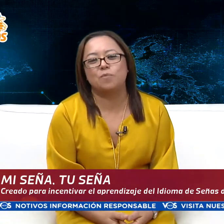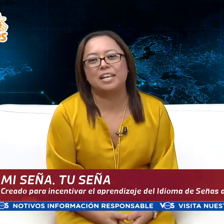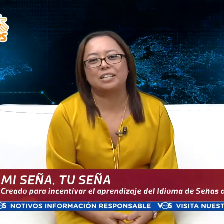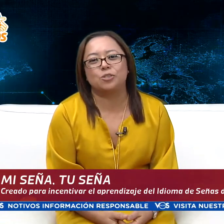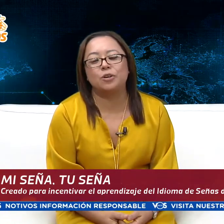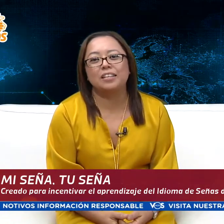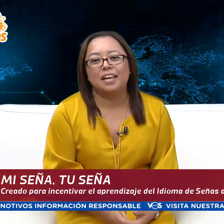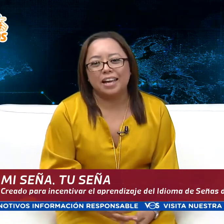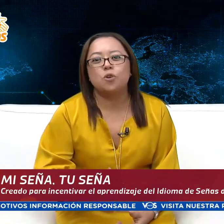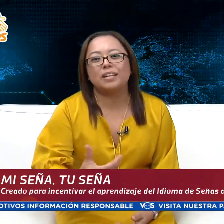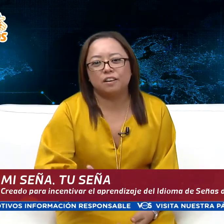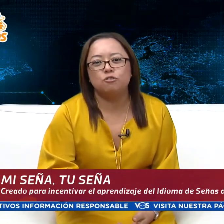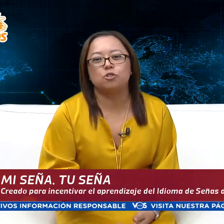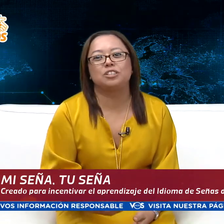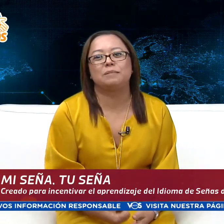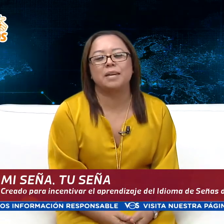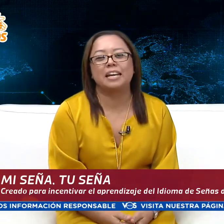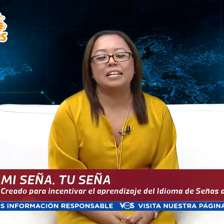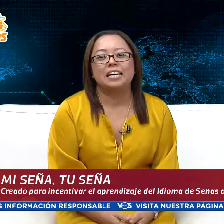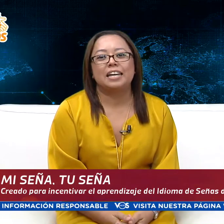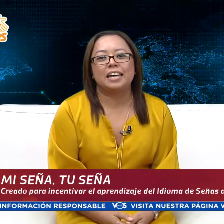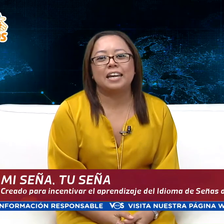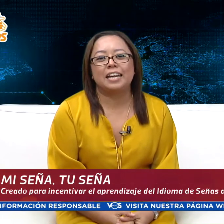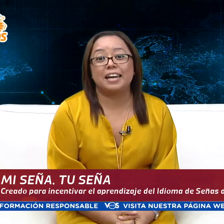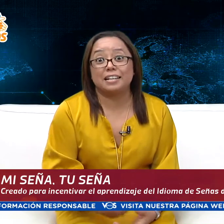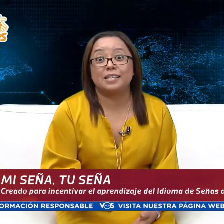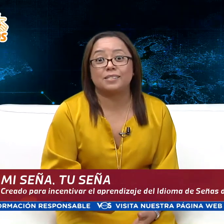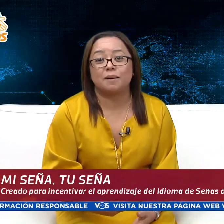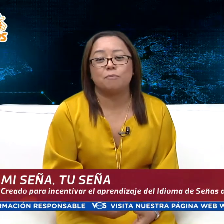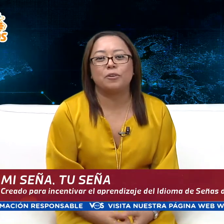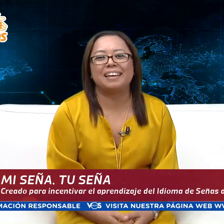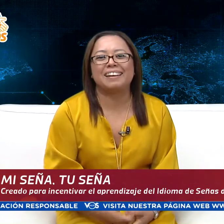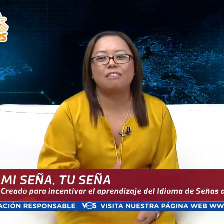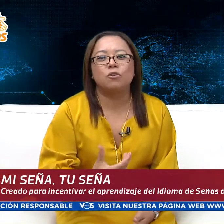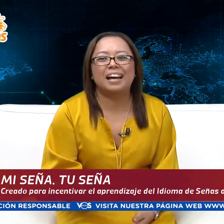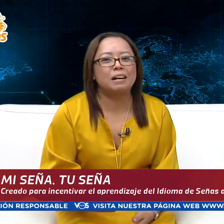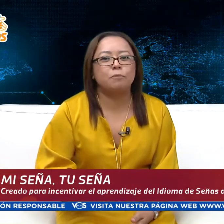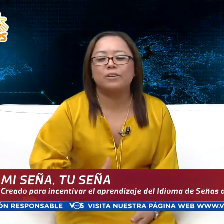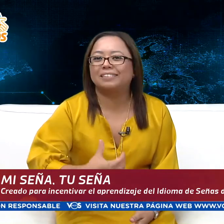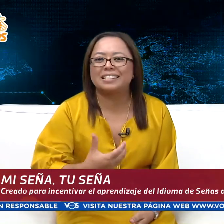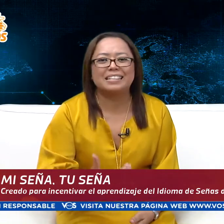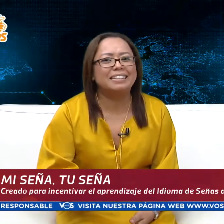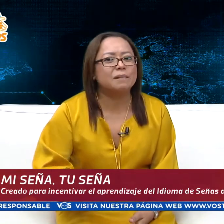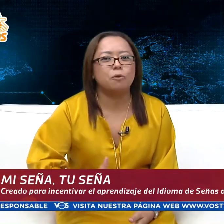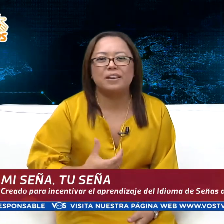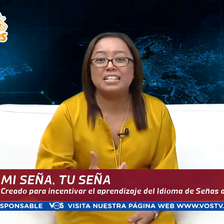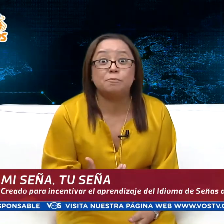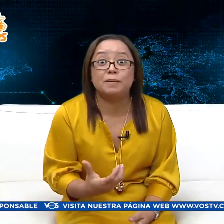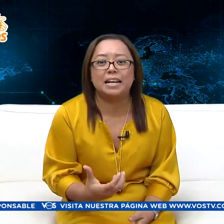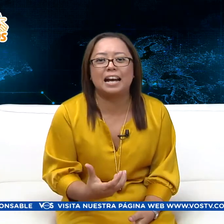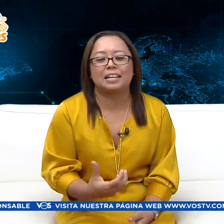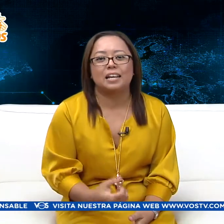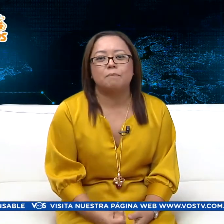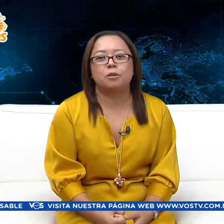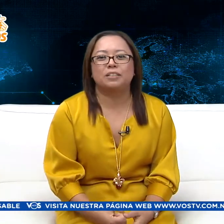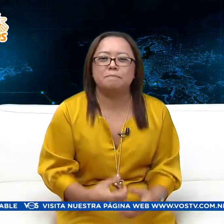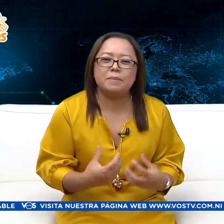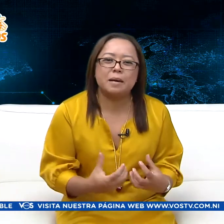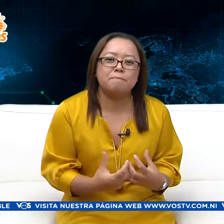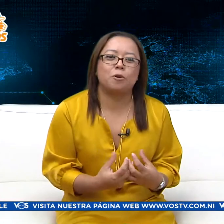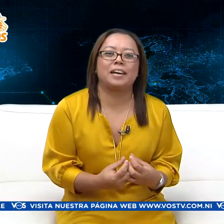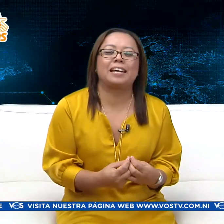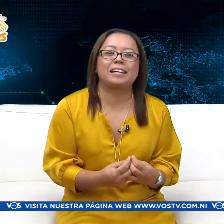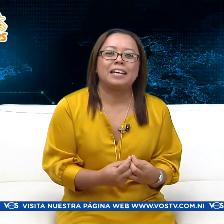medio de comunicación que nuestra función también es esa poder educar, poder trascender, poder inspirar pero